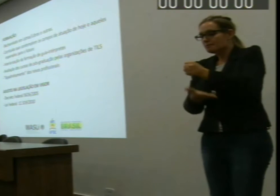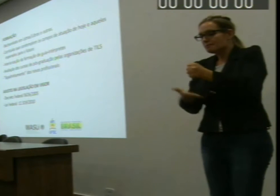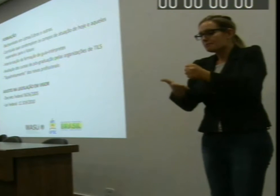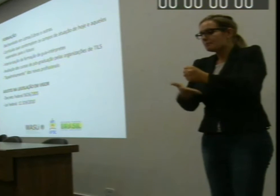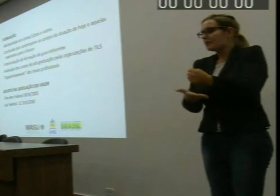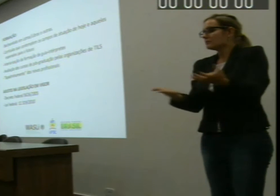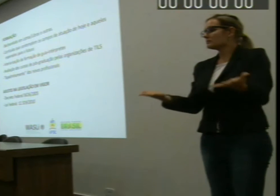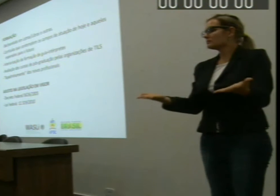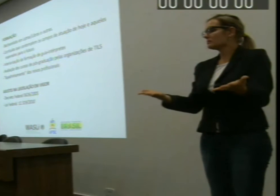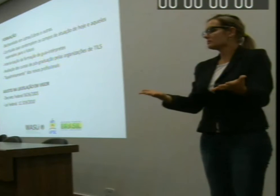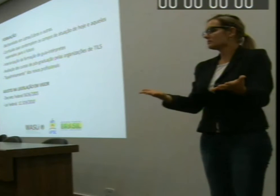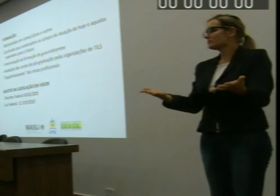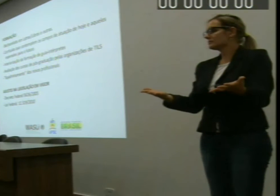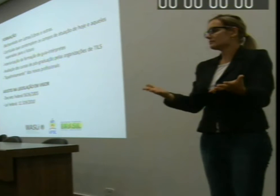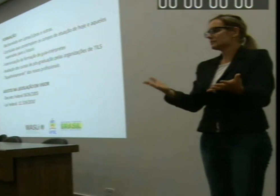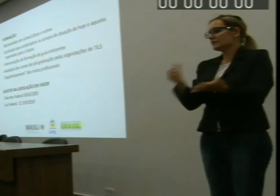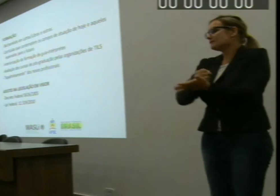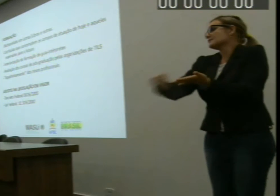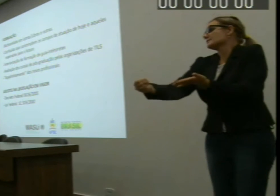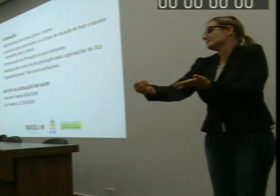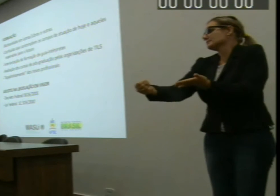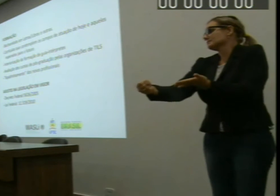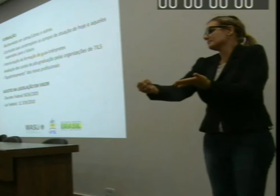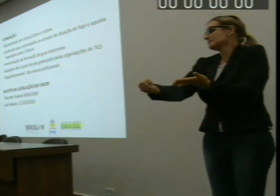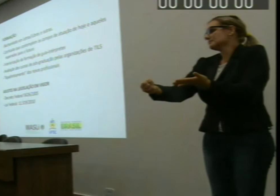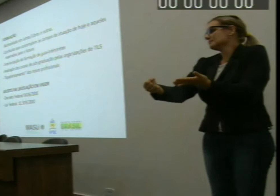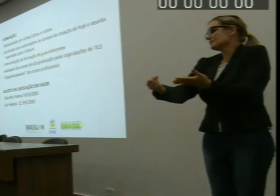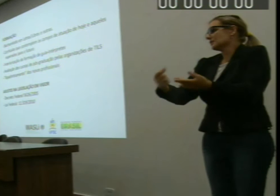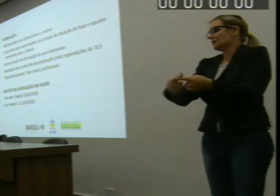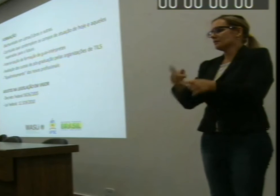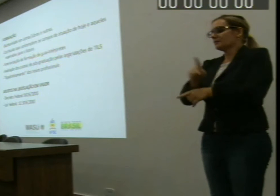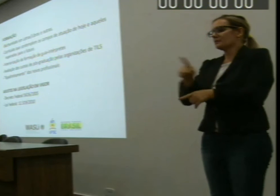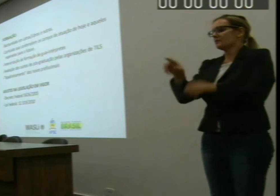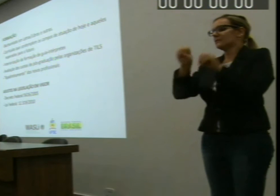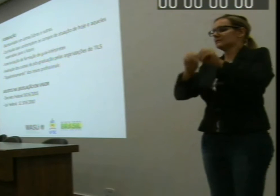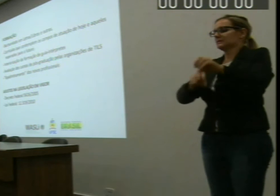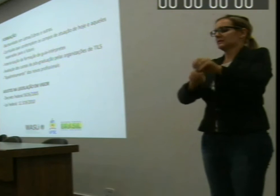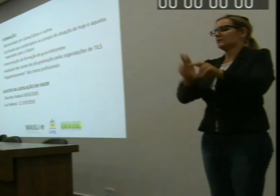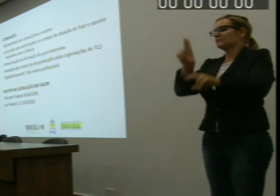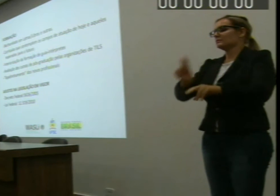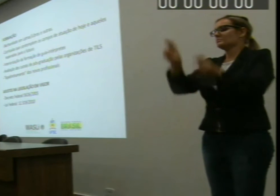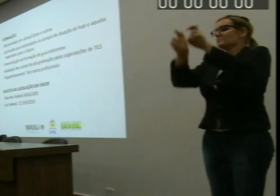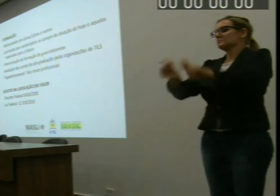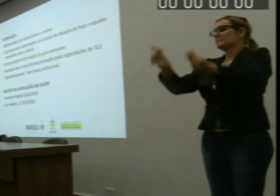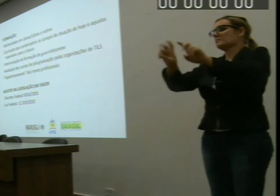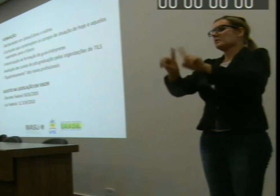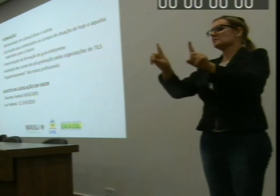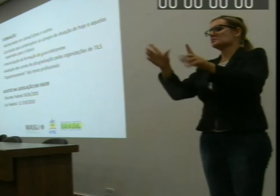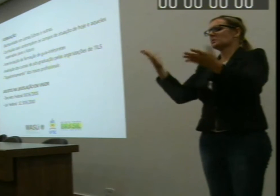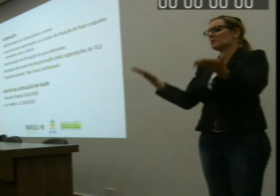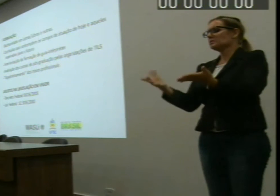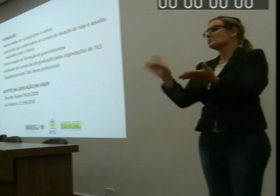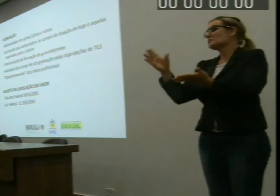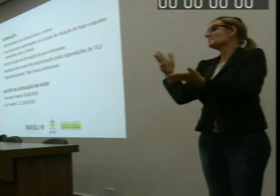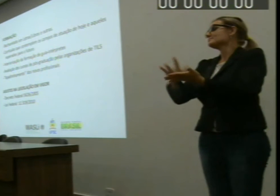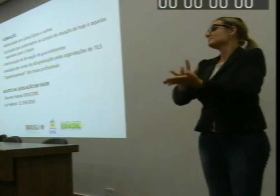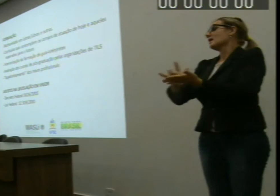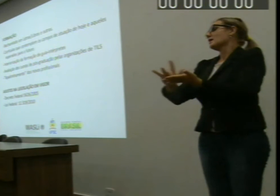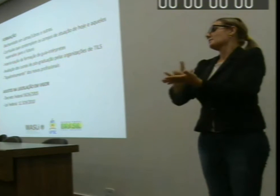aula já nem se trabalha mais computador só tem tablet né só tá se usando tablet então ele já ficou obsoleto